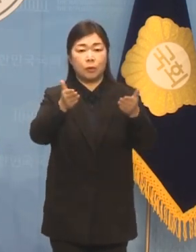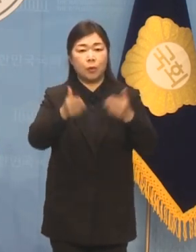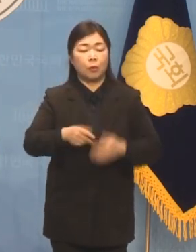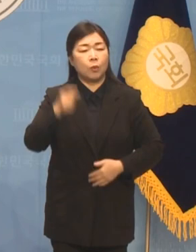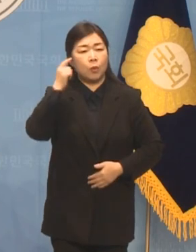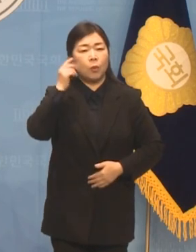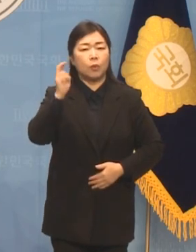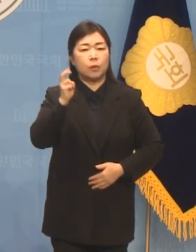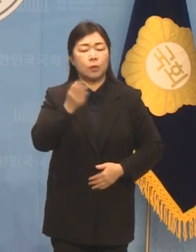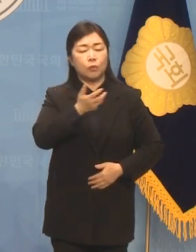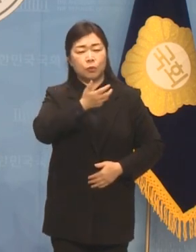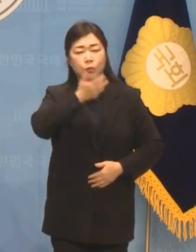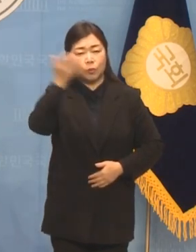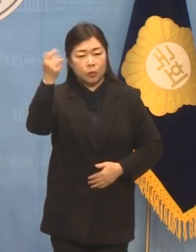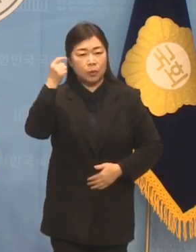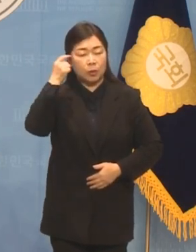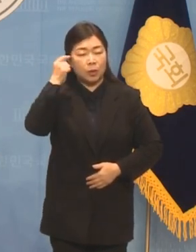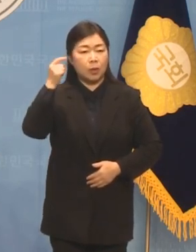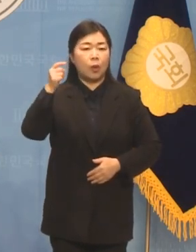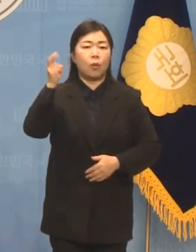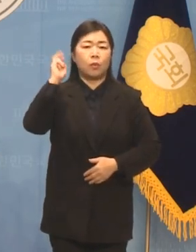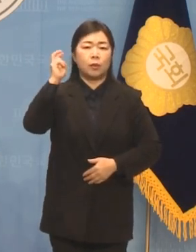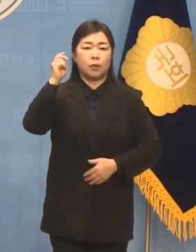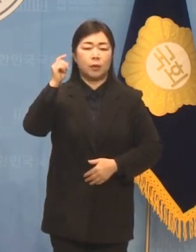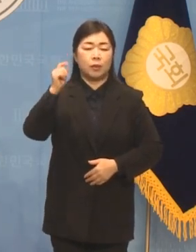혹시 들을까봐 미리 말씀을 드립니다.